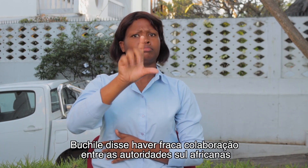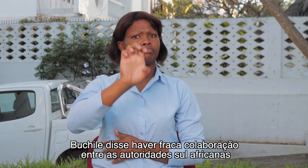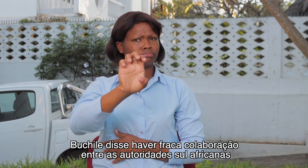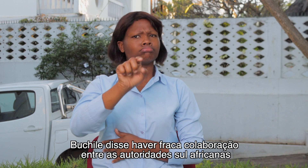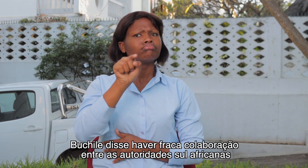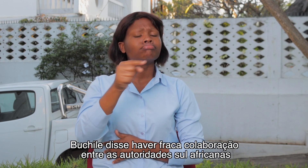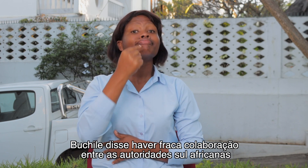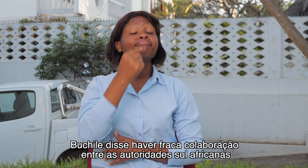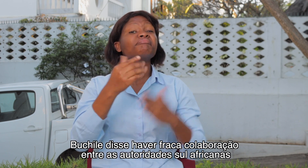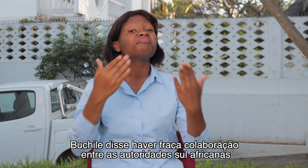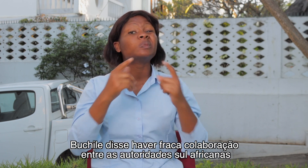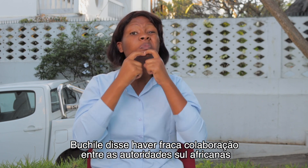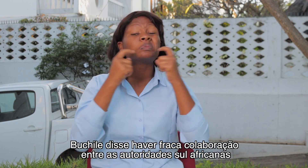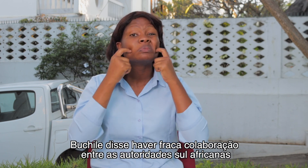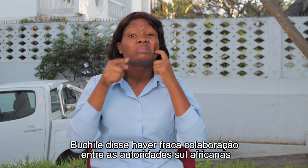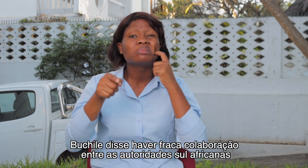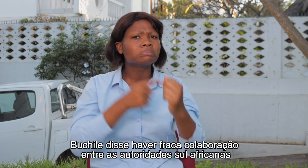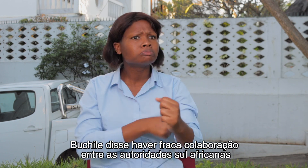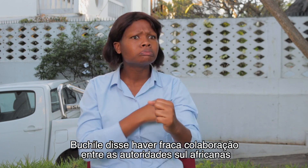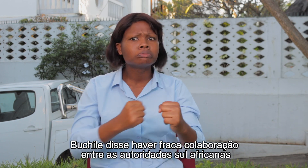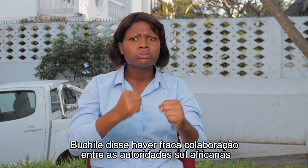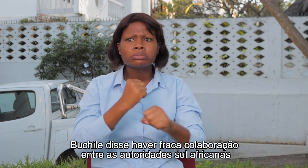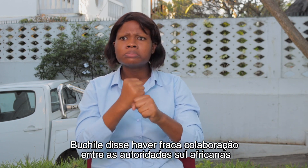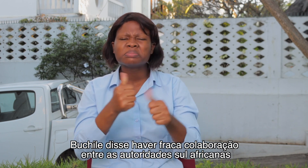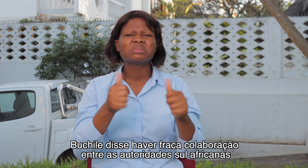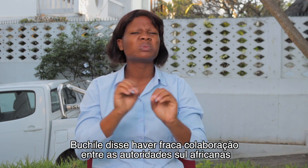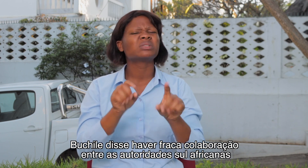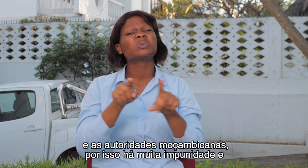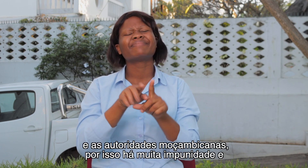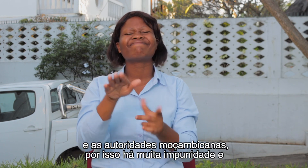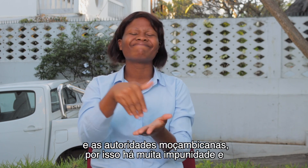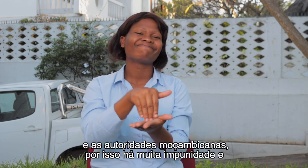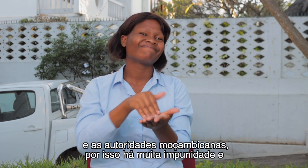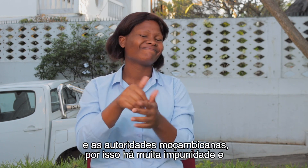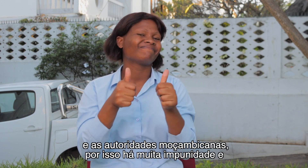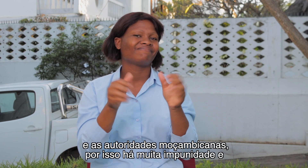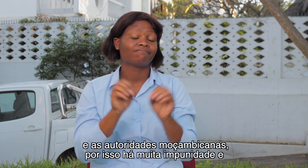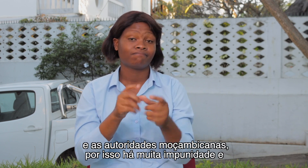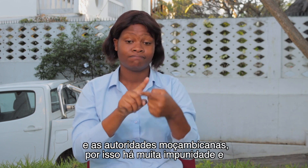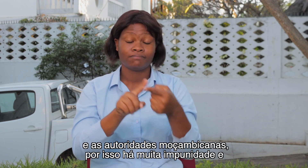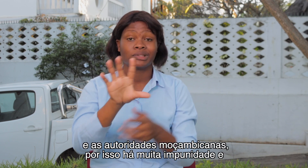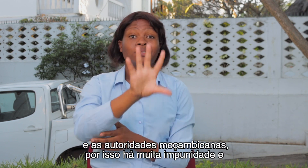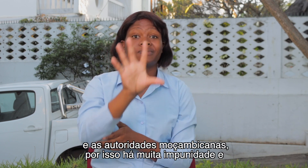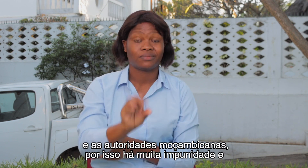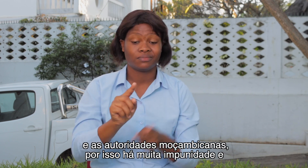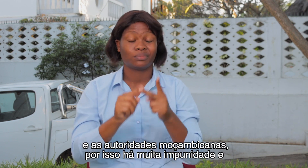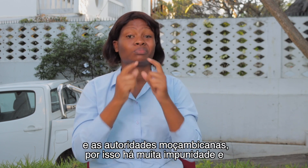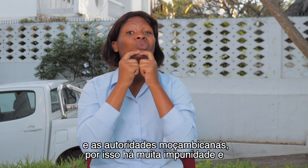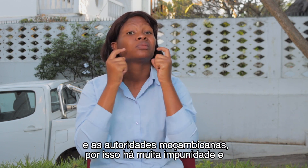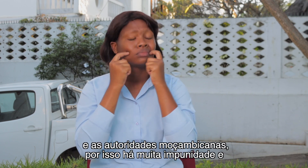O Chile disse haver fraca colaboração entre as autoridades sul-africanas e as autoridades moçambicanas. Por isso, há